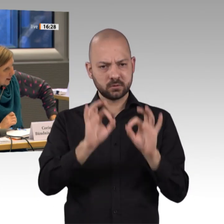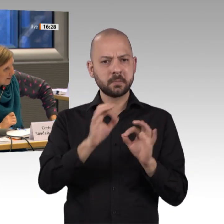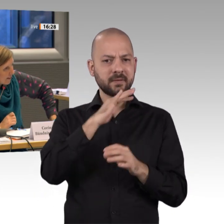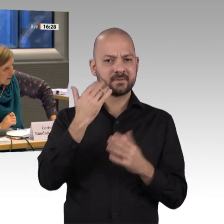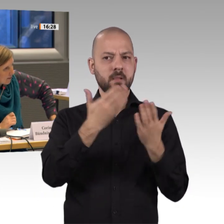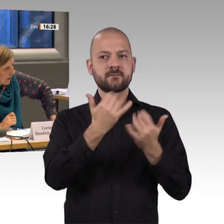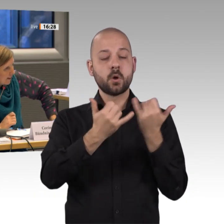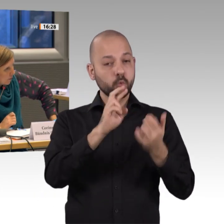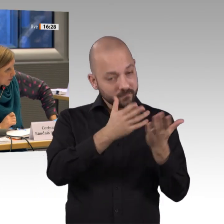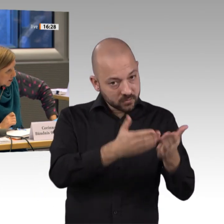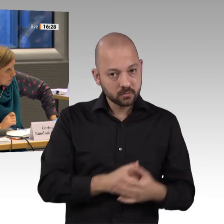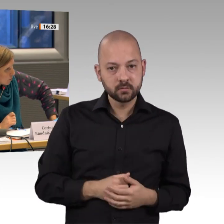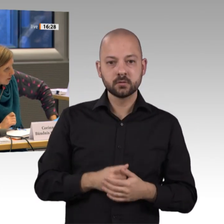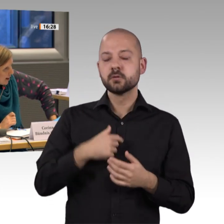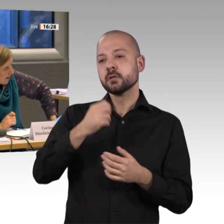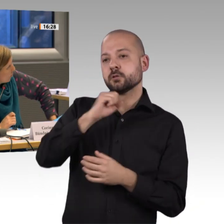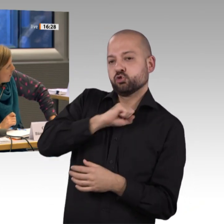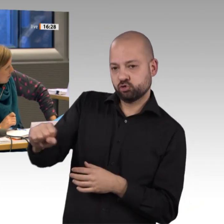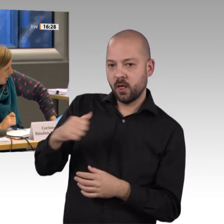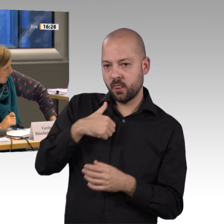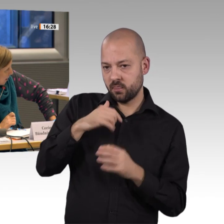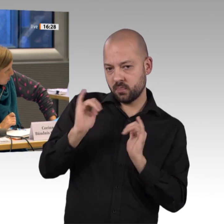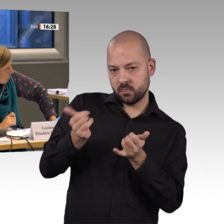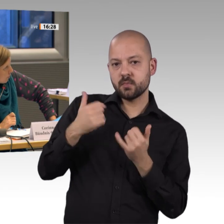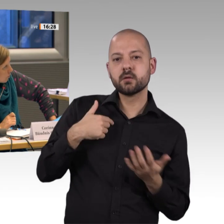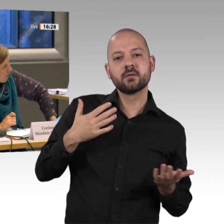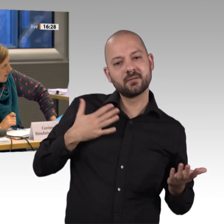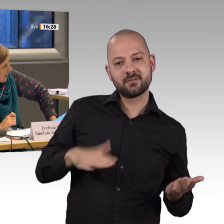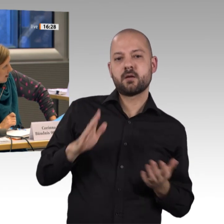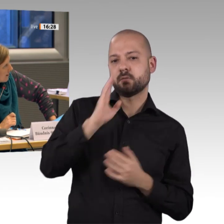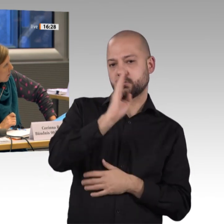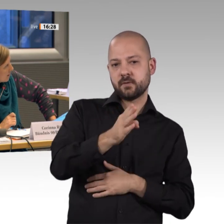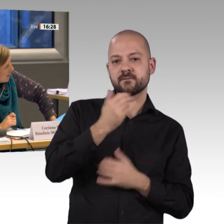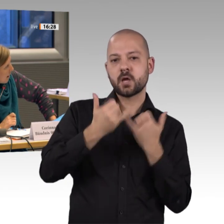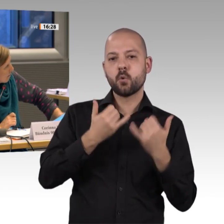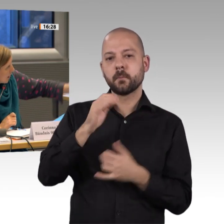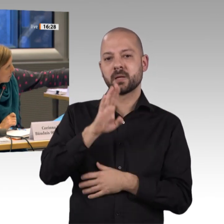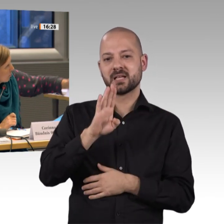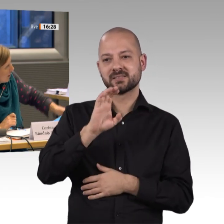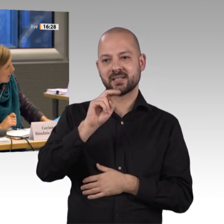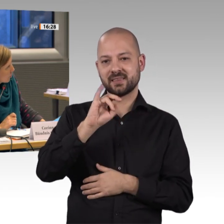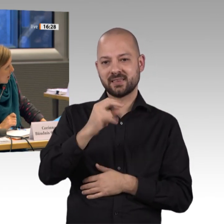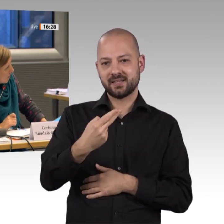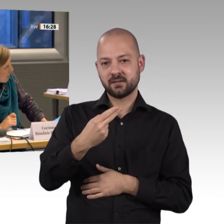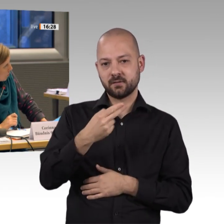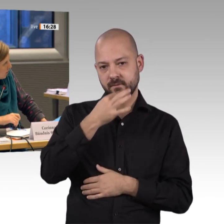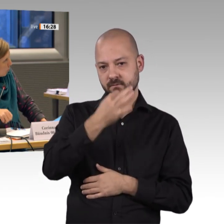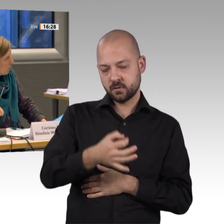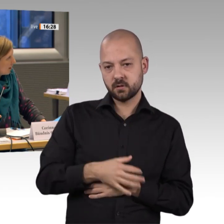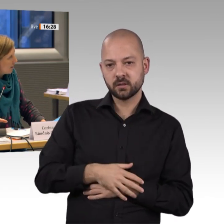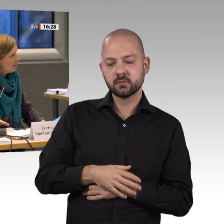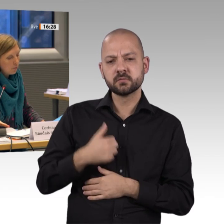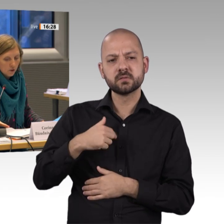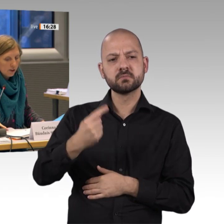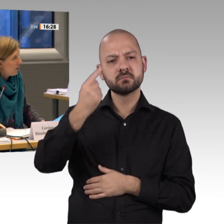glaube ich, einig, dass wir die Entfristung der EUTBs absolut für notwendig halten. Aber Sie haben, glaube ich, noch mal eine kritische Anmerkung dazu